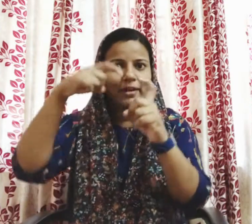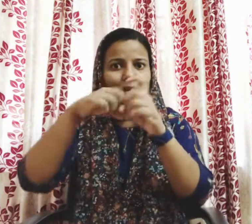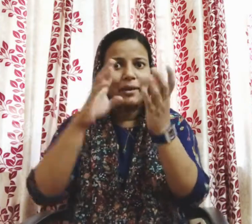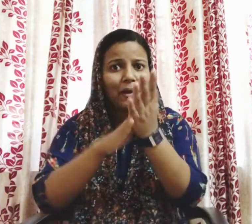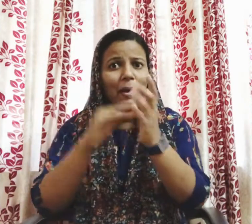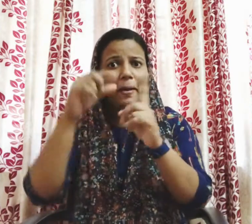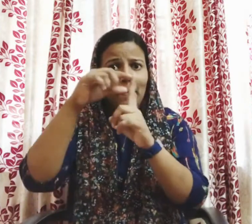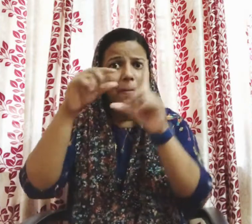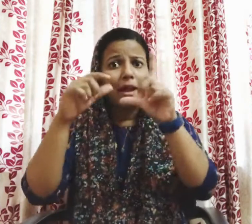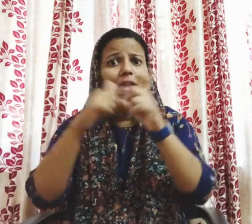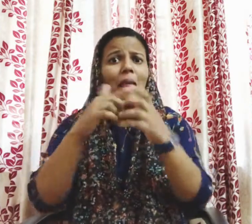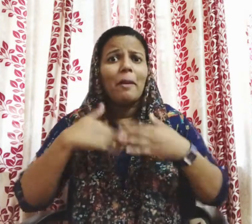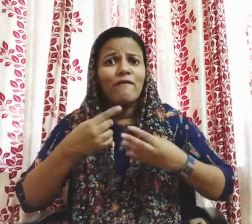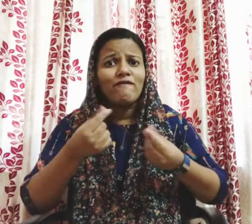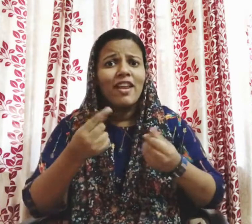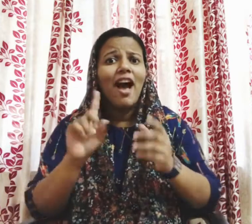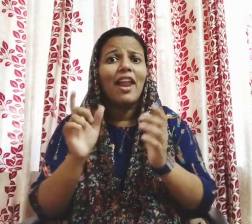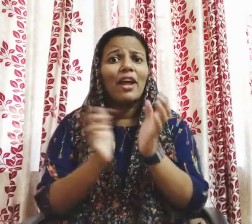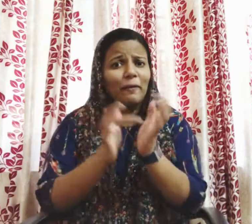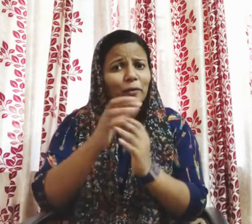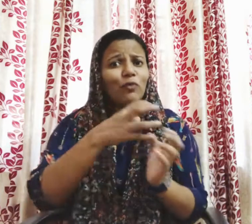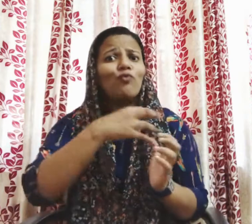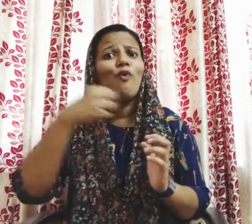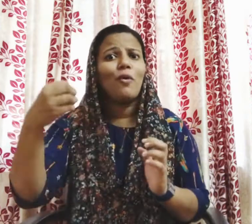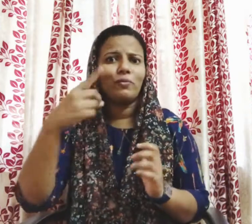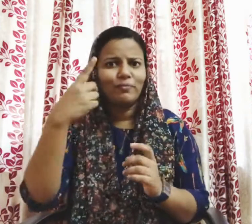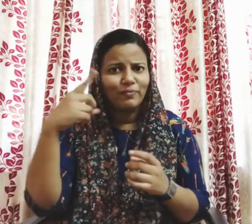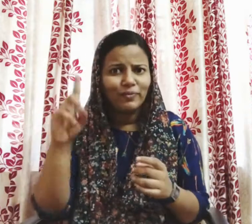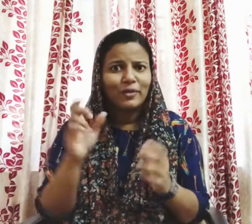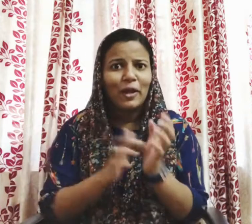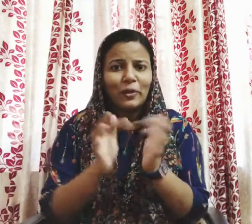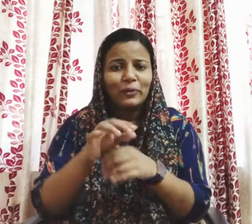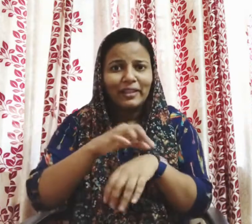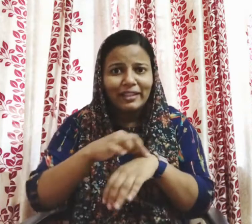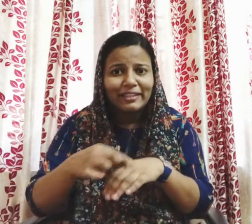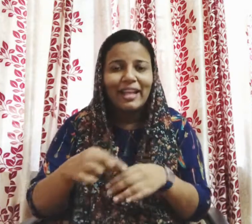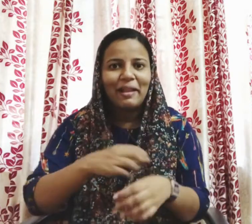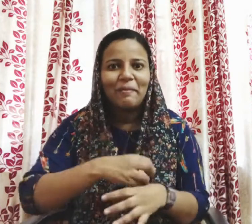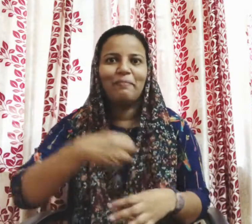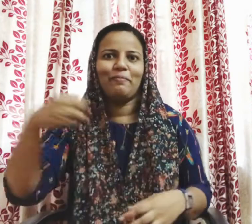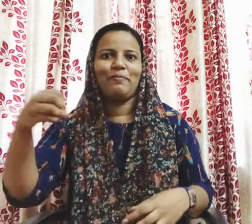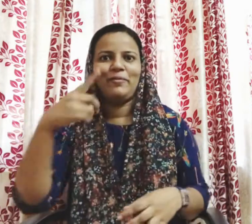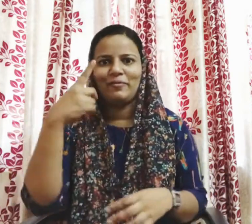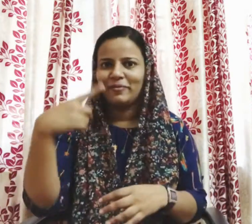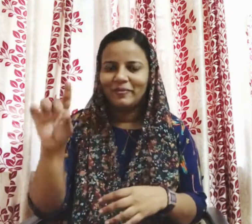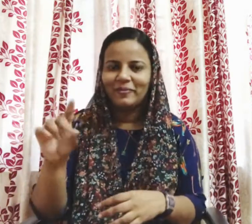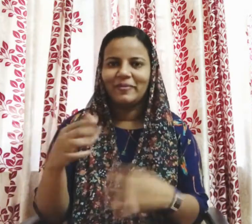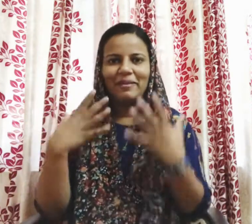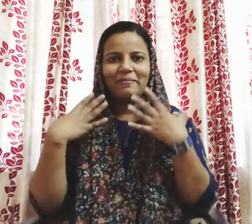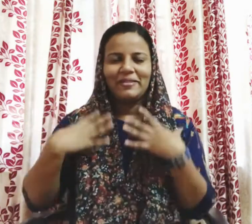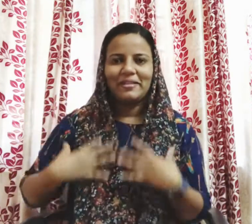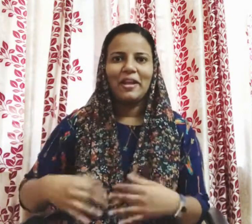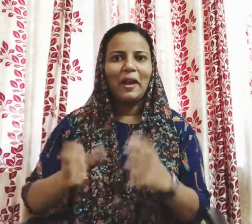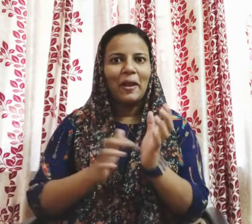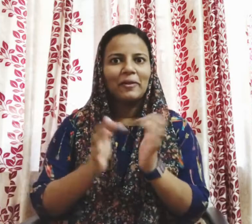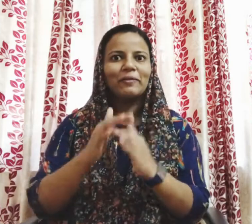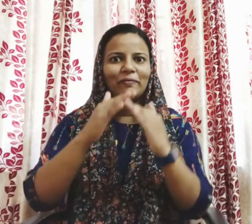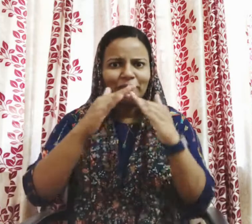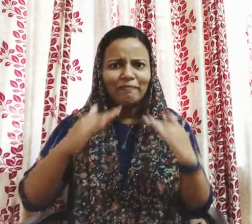വിലയ്ക്ക് മേടിച്ചതാണ്. തൻ്റെ പുത്രനാം യേശു ക്രിസ്തുവിൻ്റെ രക്തത്താൽ നമ്മളെ വീണ്ടെടുത്തതാണ്. സോ ഇത് ദൈവത്തിൻ്റെ മന്ദിരം,